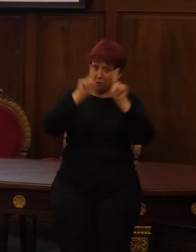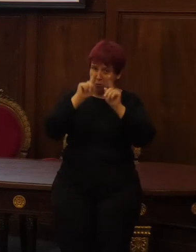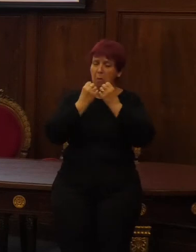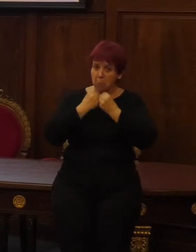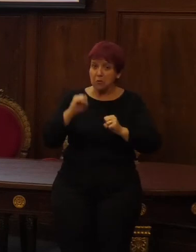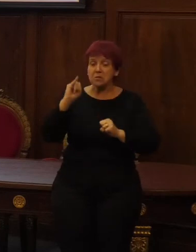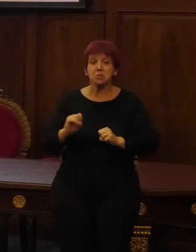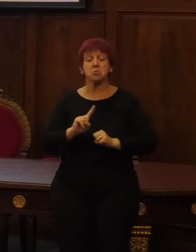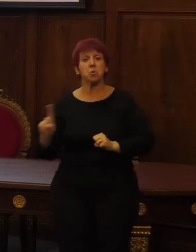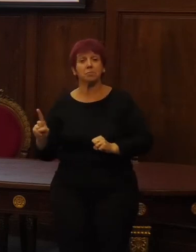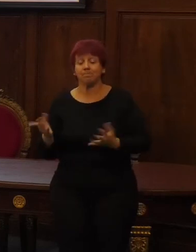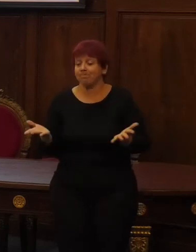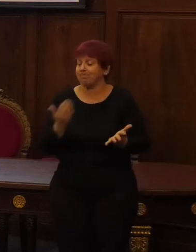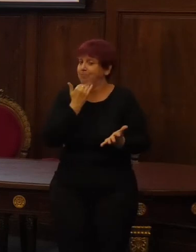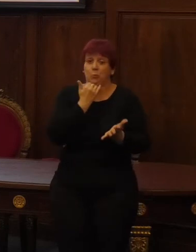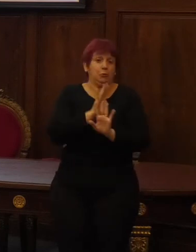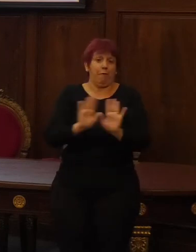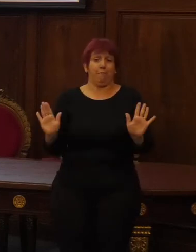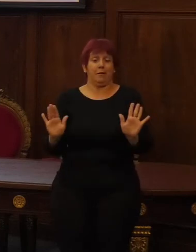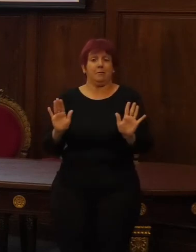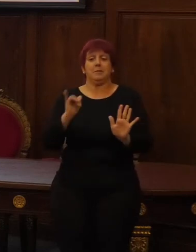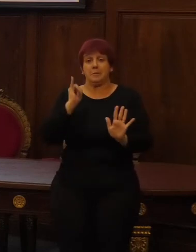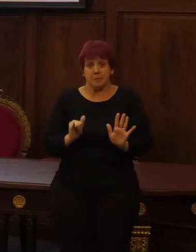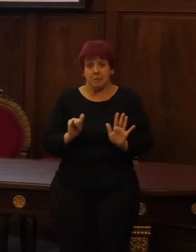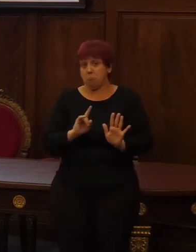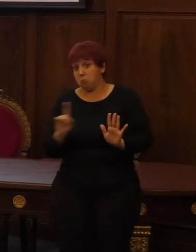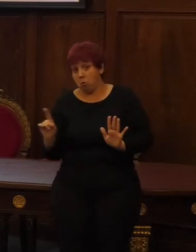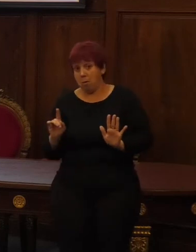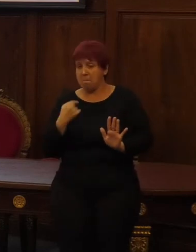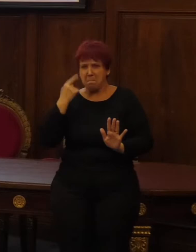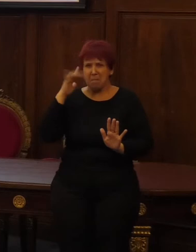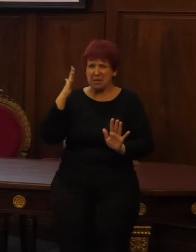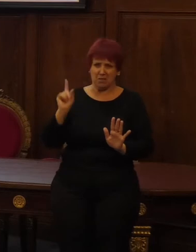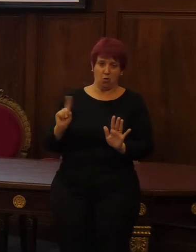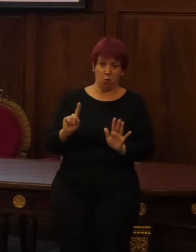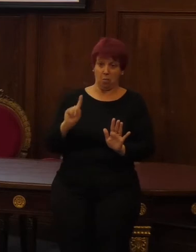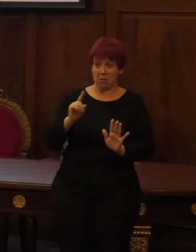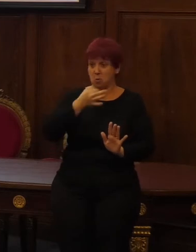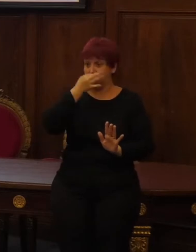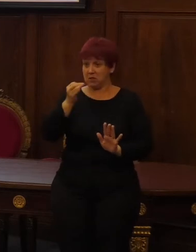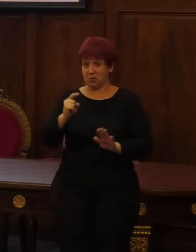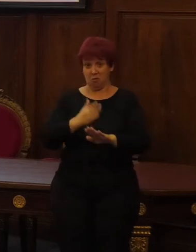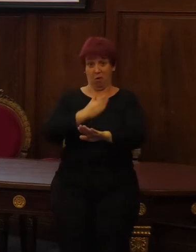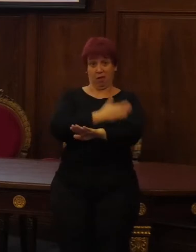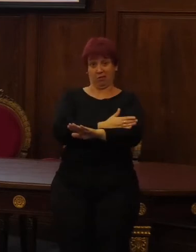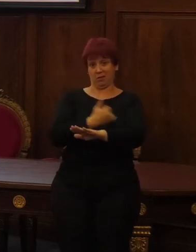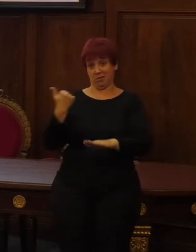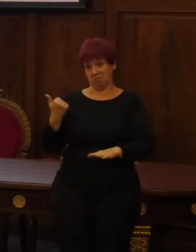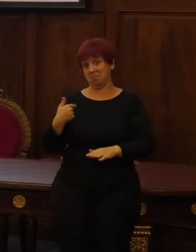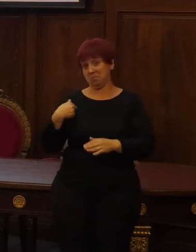facultad? No lo sabremos nunca. Quizá no, por lo que hablábamos con Alejandro